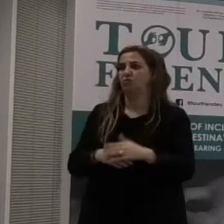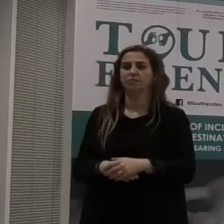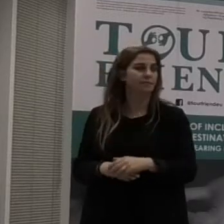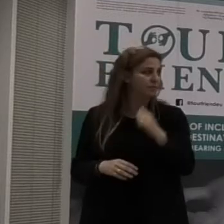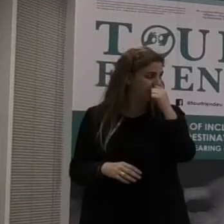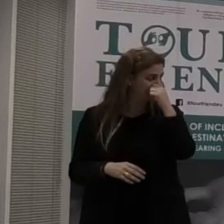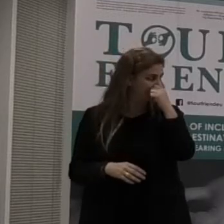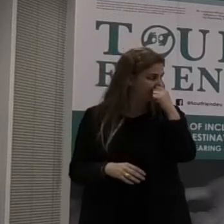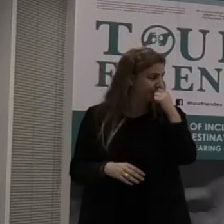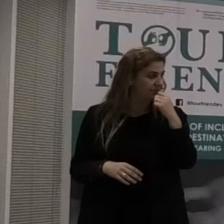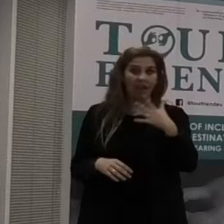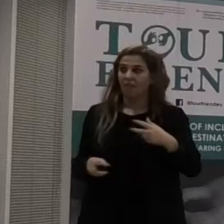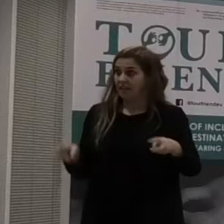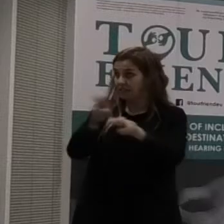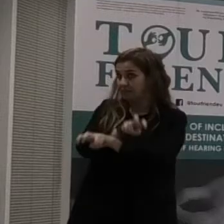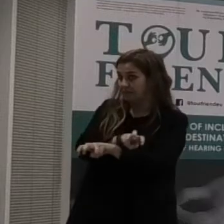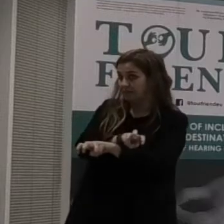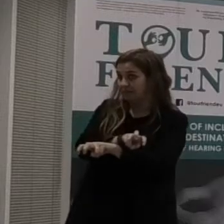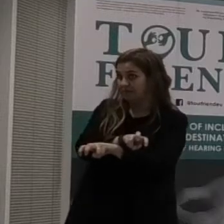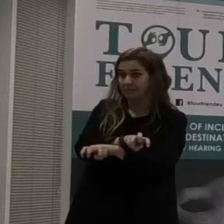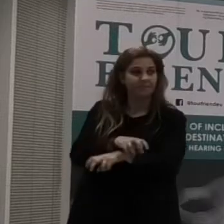θέλεις να το δεις, θες να έρθεις από εδώ, μήπως.